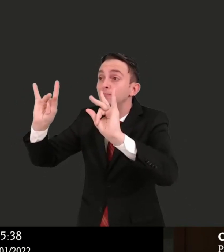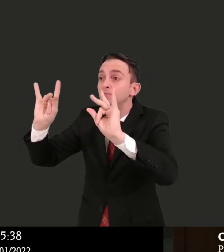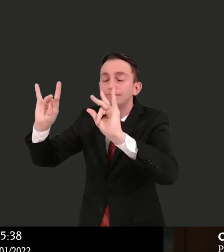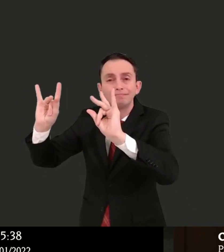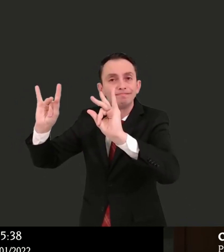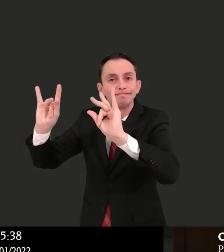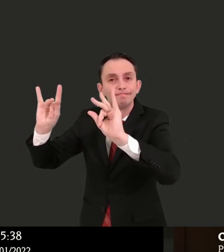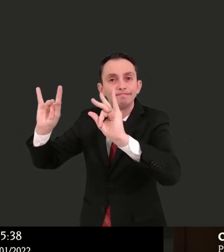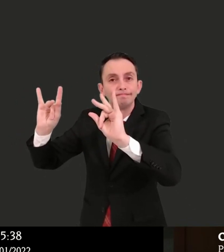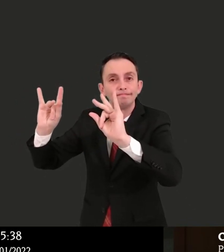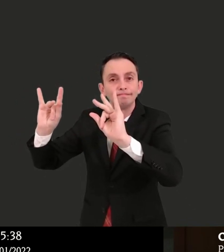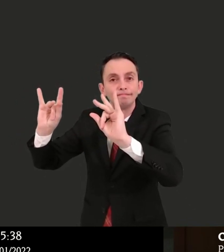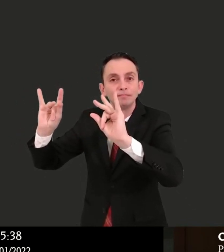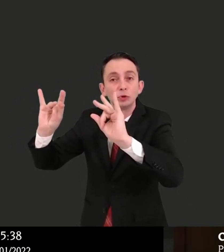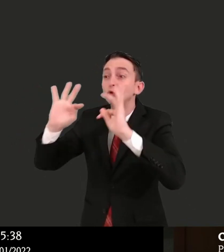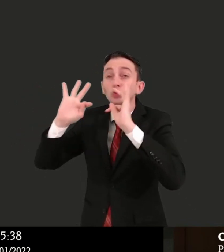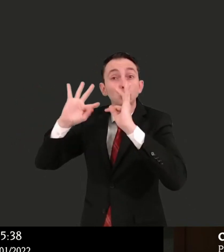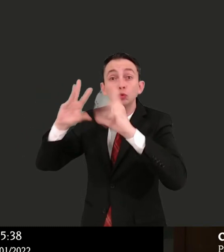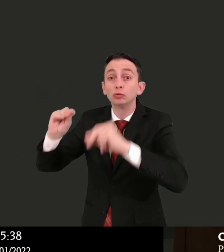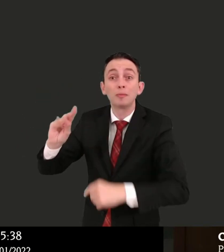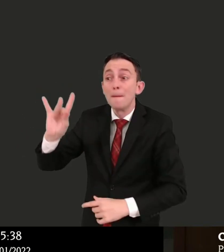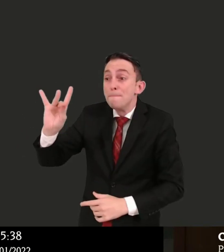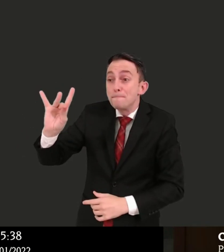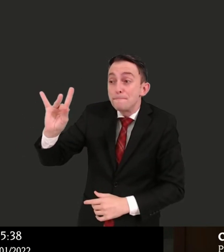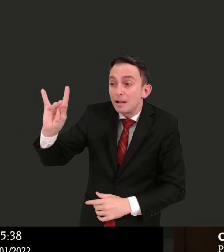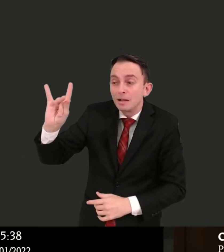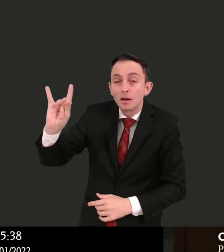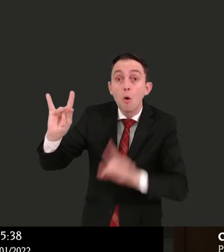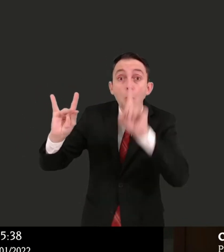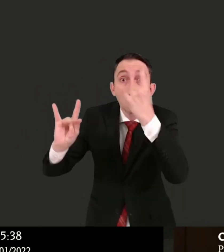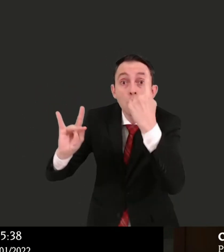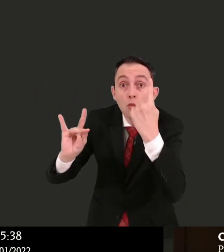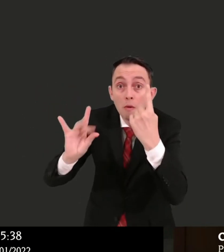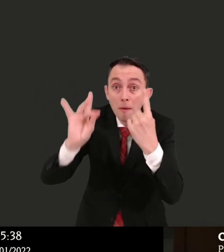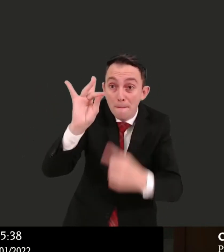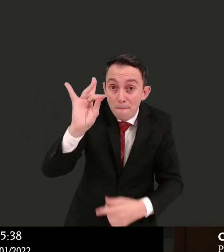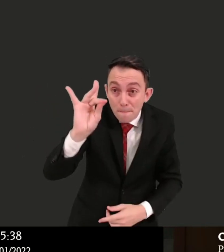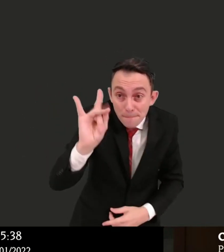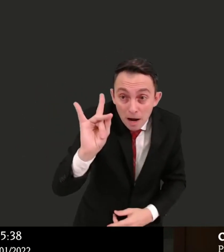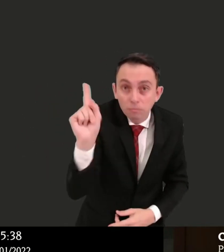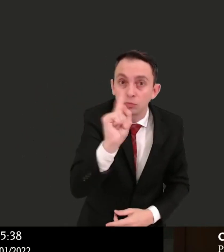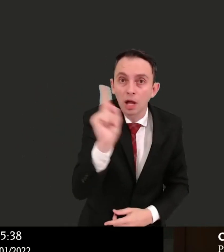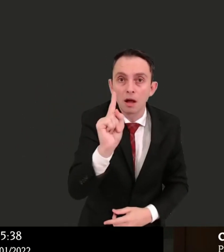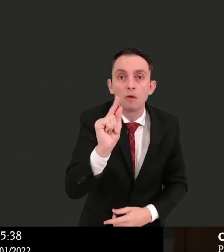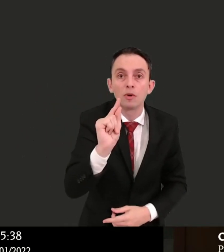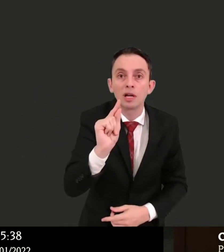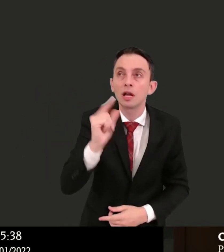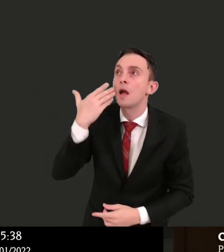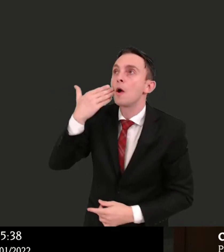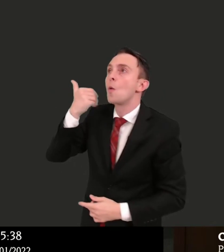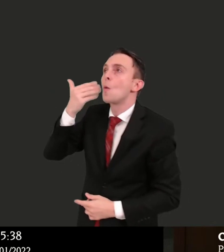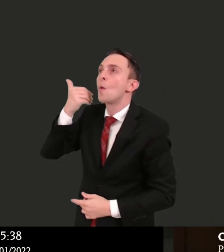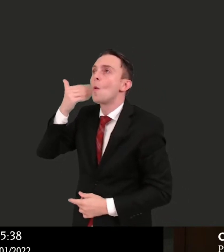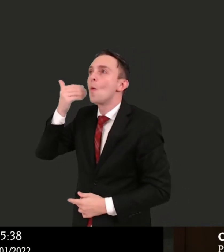Só tem uma coisa, irmãos, que não é vaidade. É nos enchermos do conhecimento do eterno.